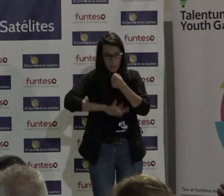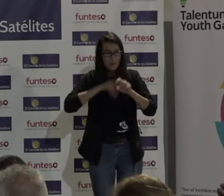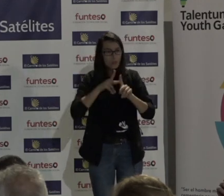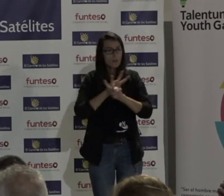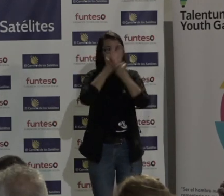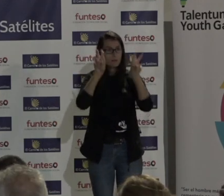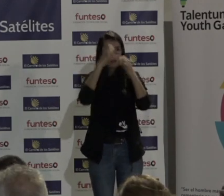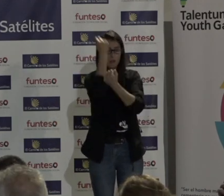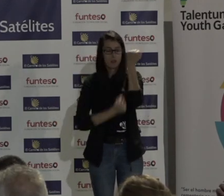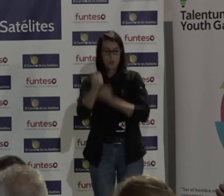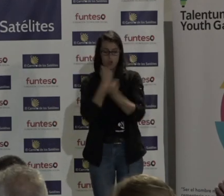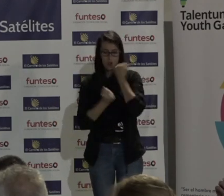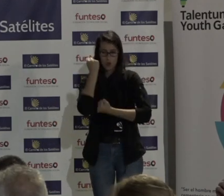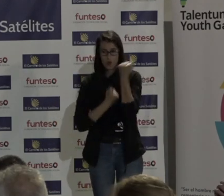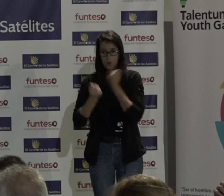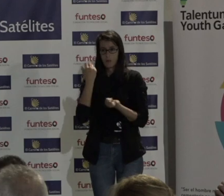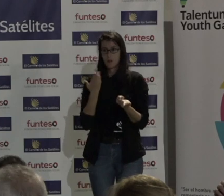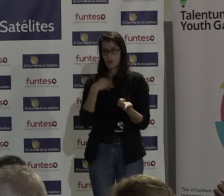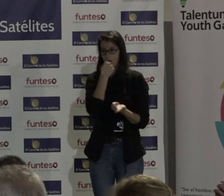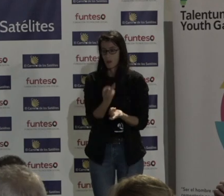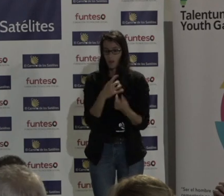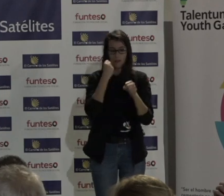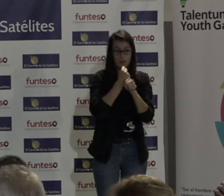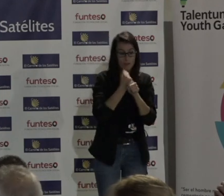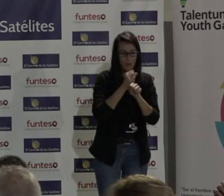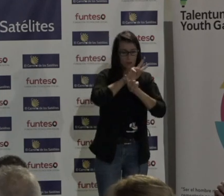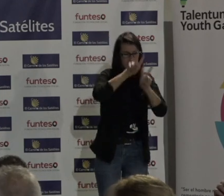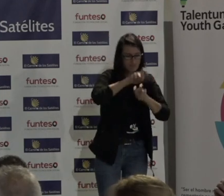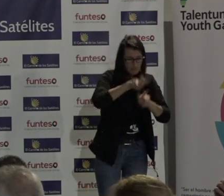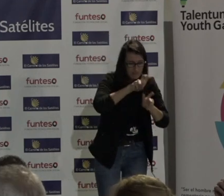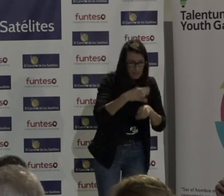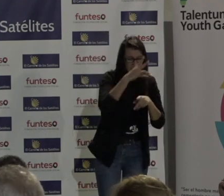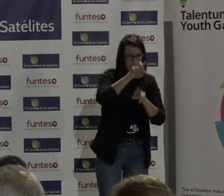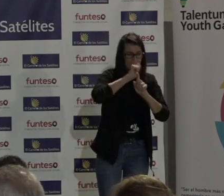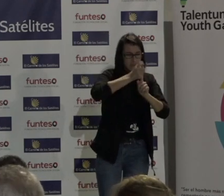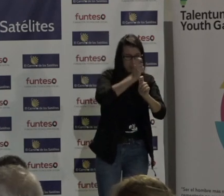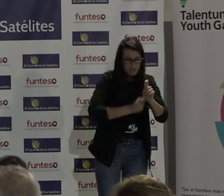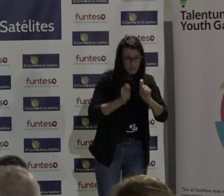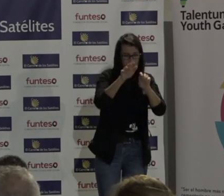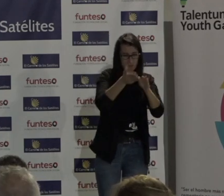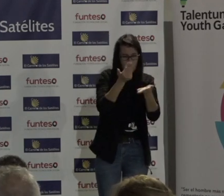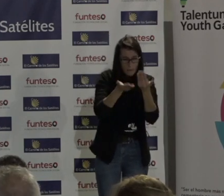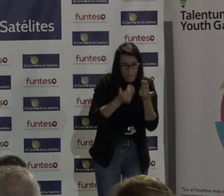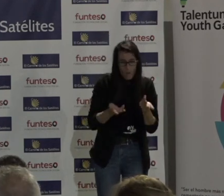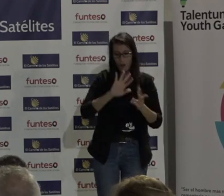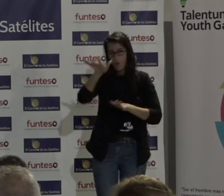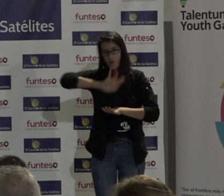económico de trabajo en las minas y en todo el